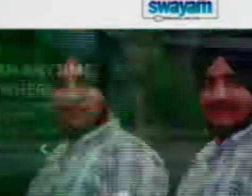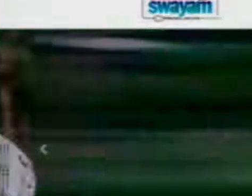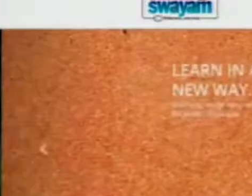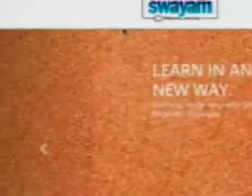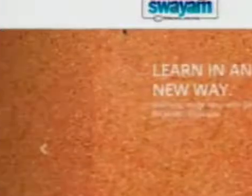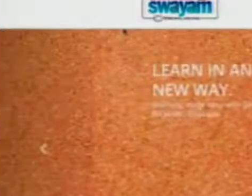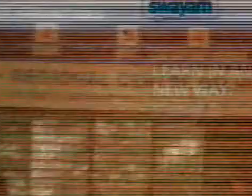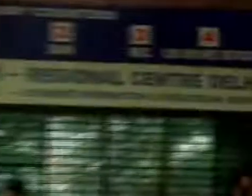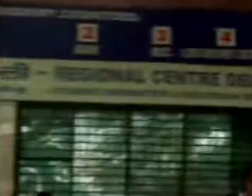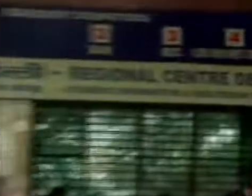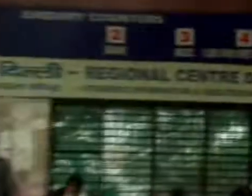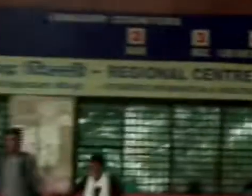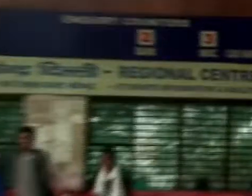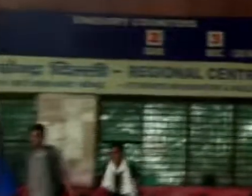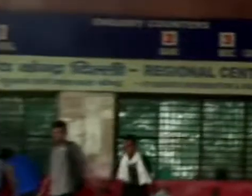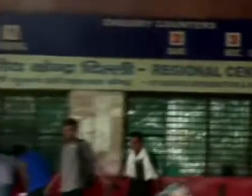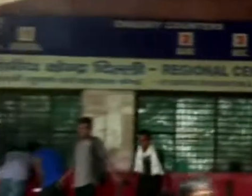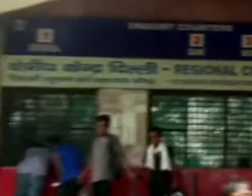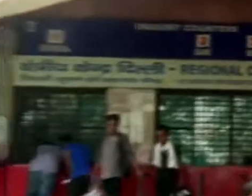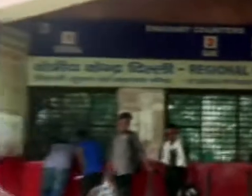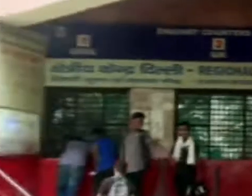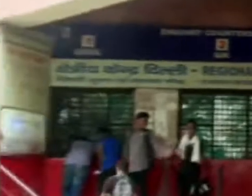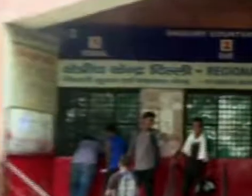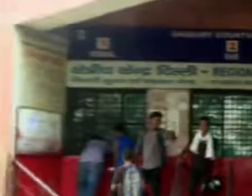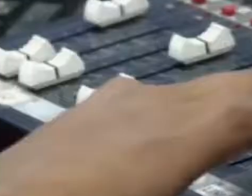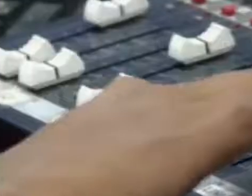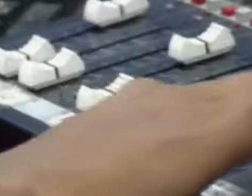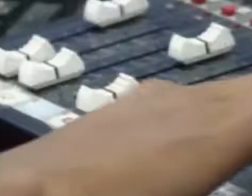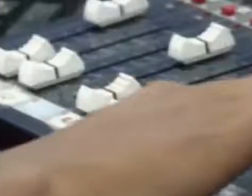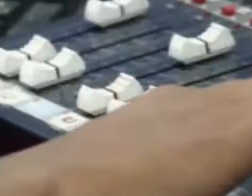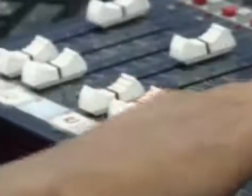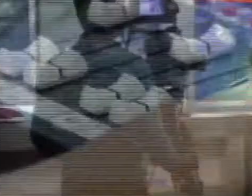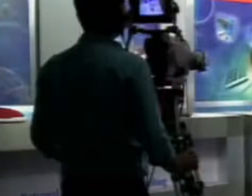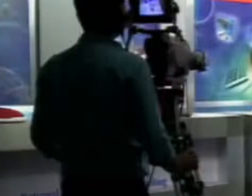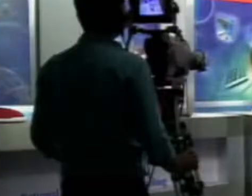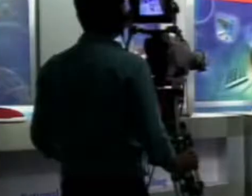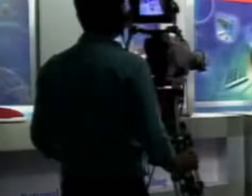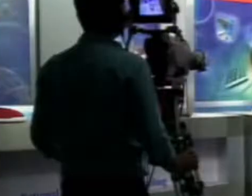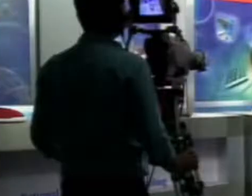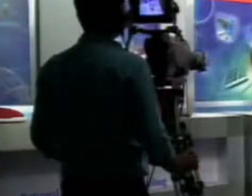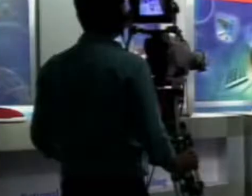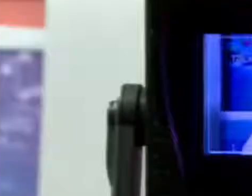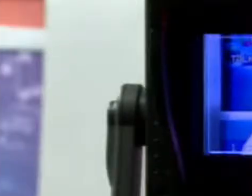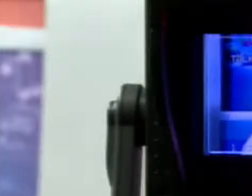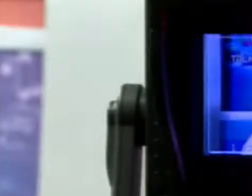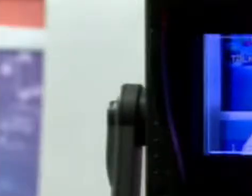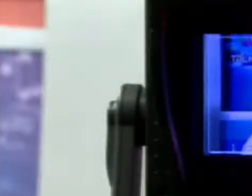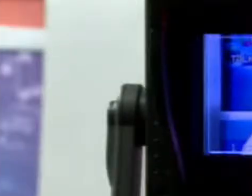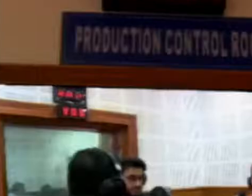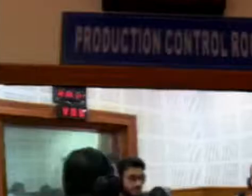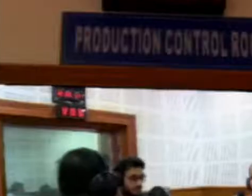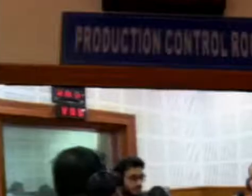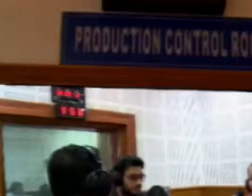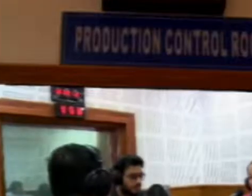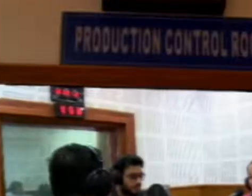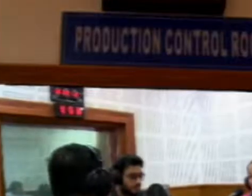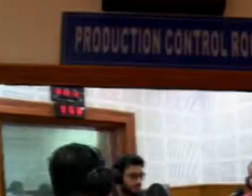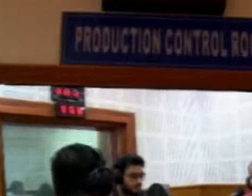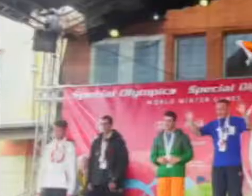चुने, हम अपना जीवन स्वयं बने, हम अपना